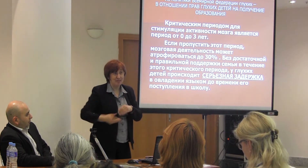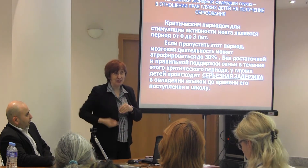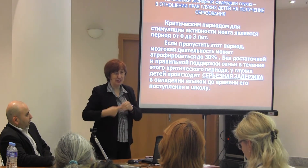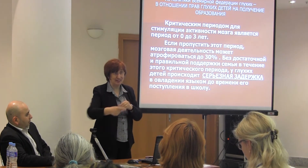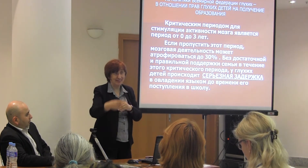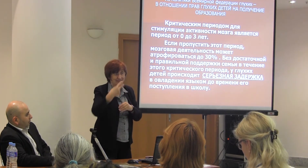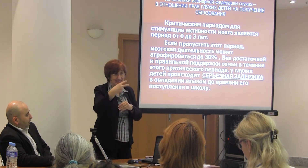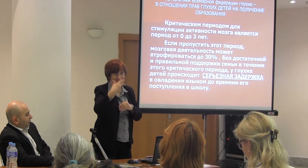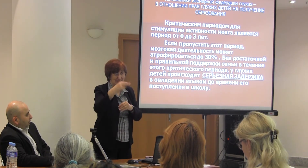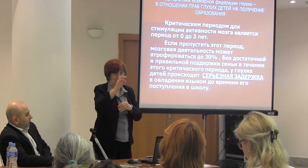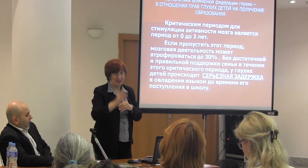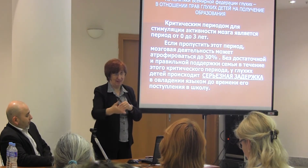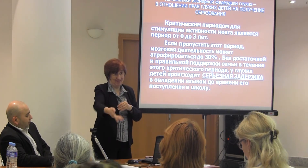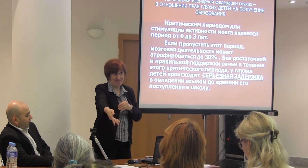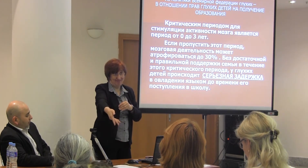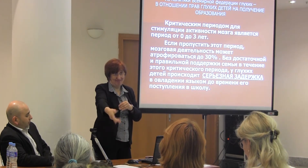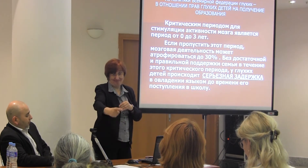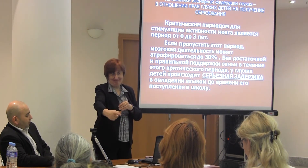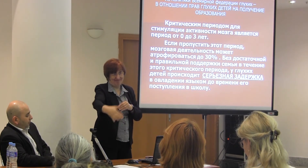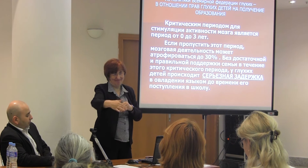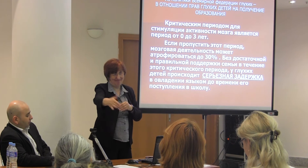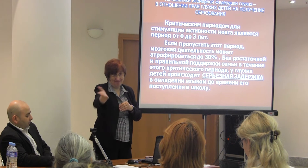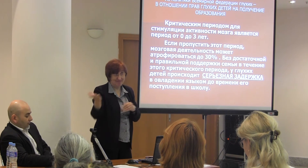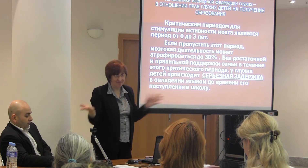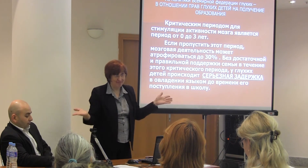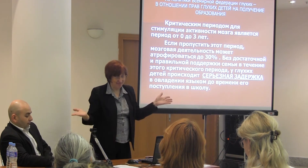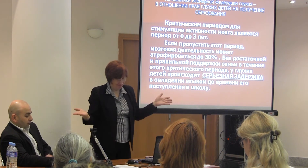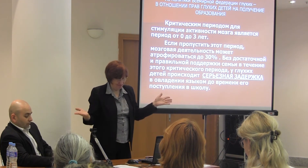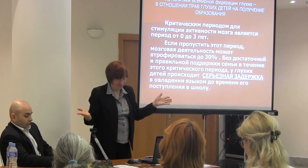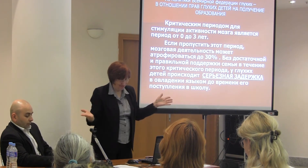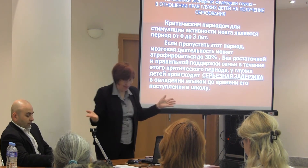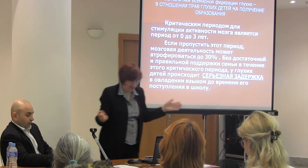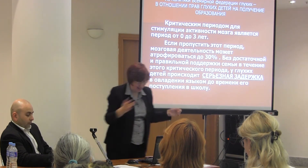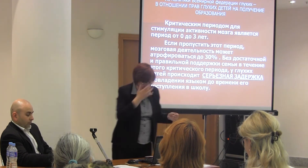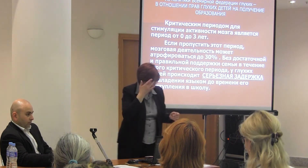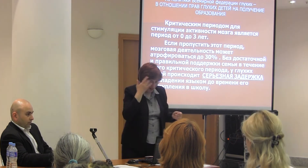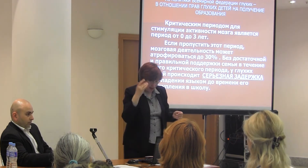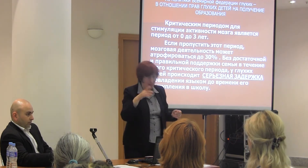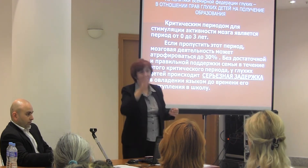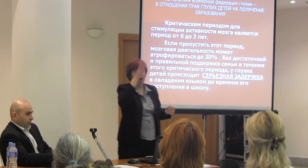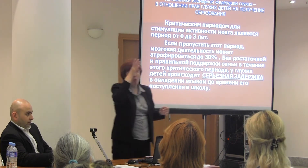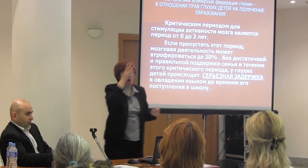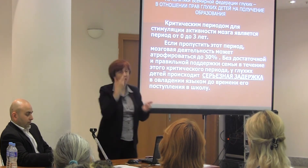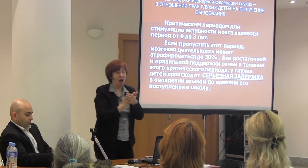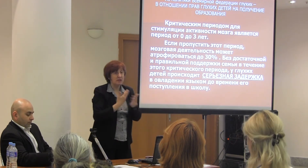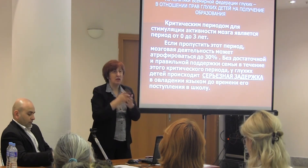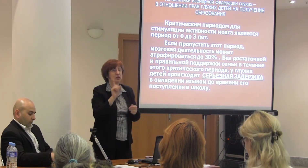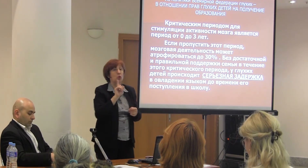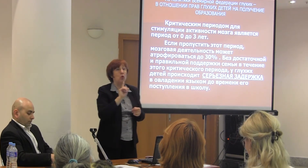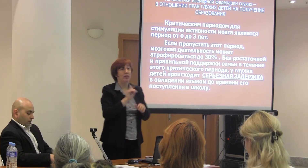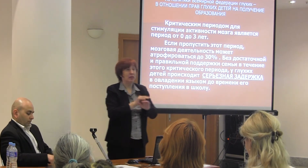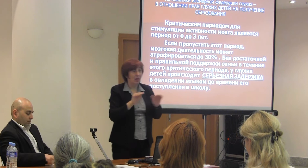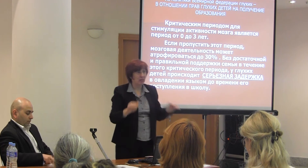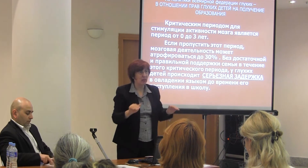Представляете себе? То есть какие-то 20-30% ребенок после 3 лет только добавляет